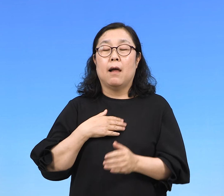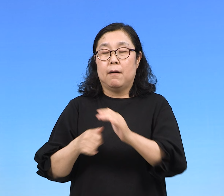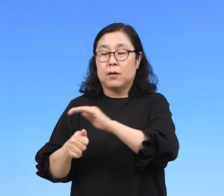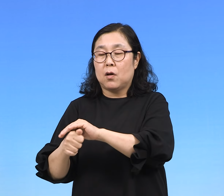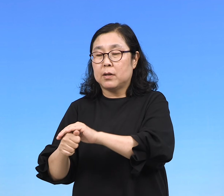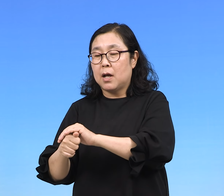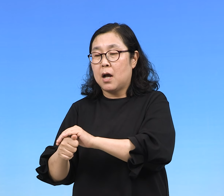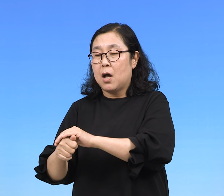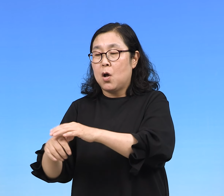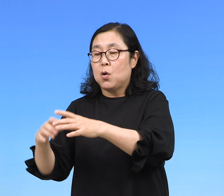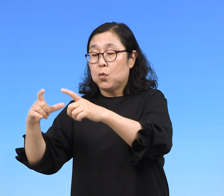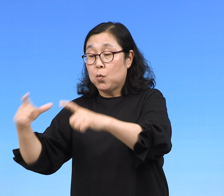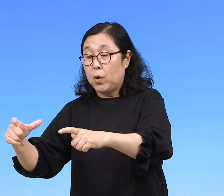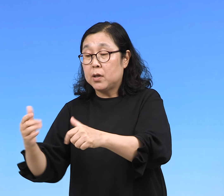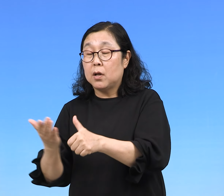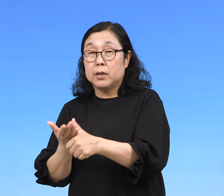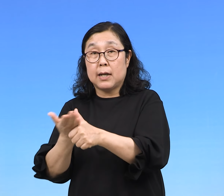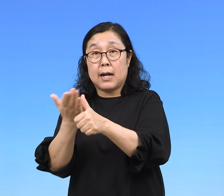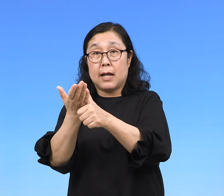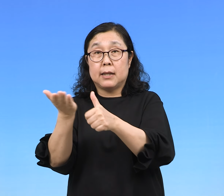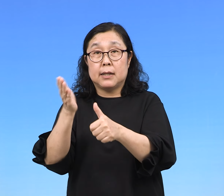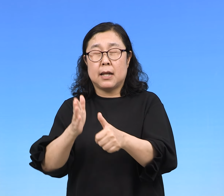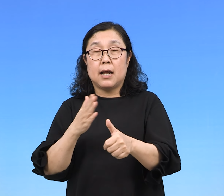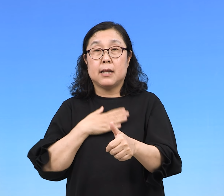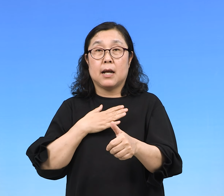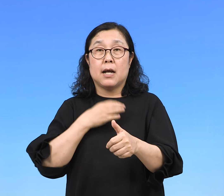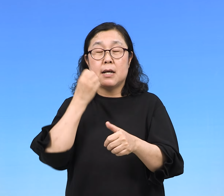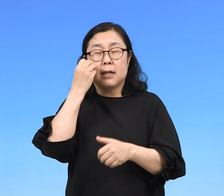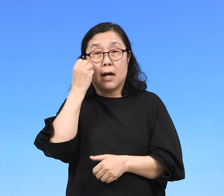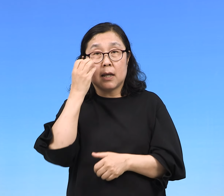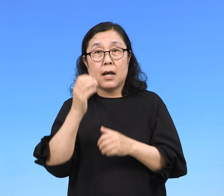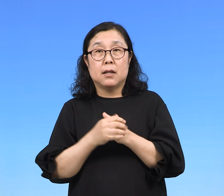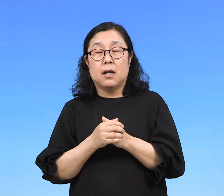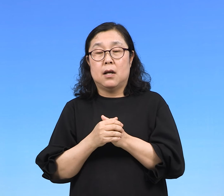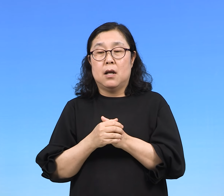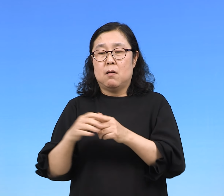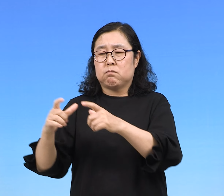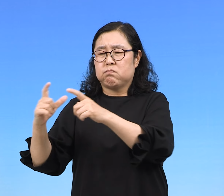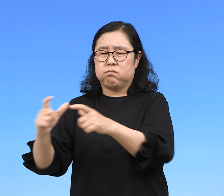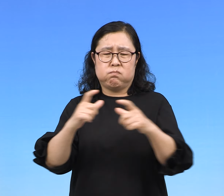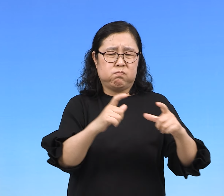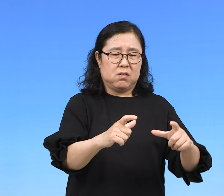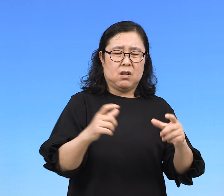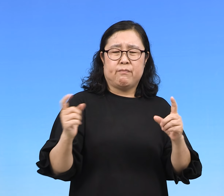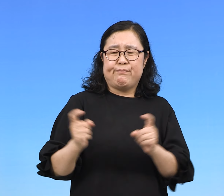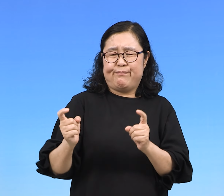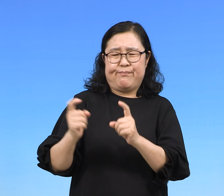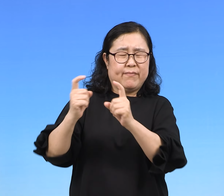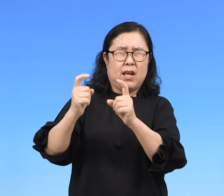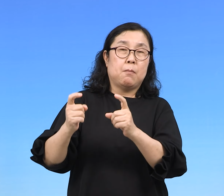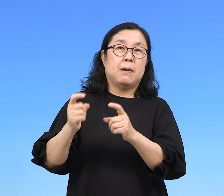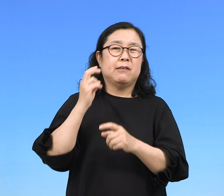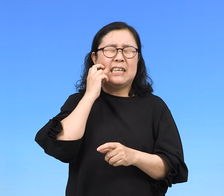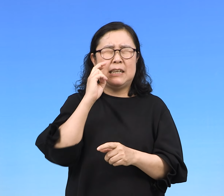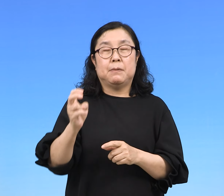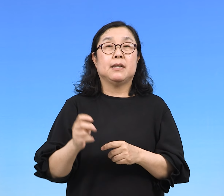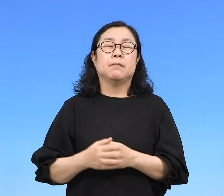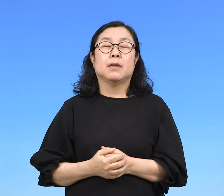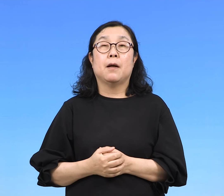제가 경상도에서 자랐는데 이상하게 우리가 자랄 때 지역 감정이 막 엄청 극심했거든요.